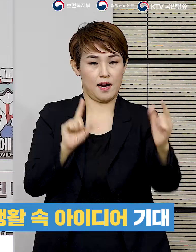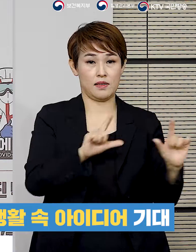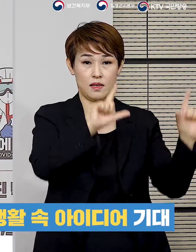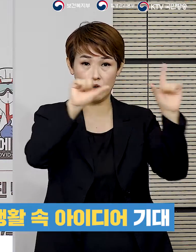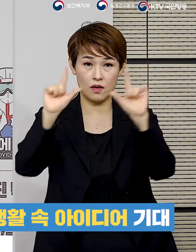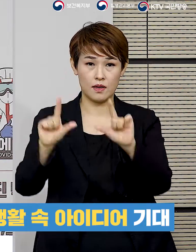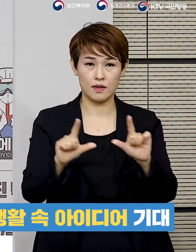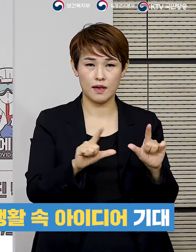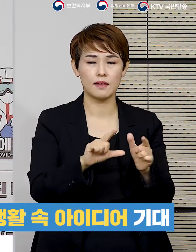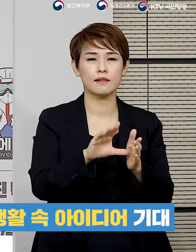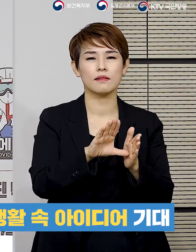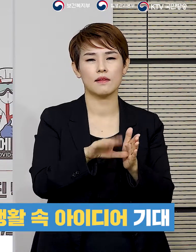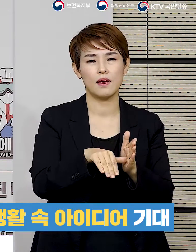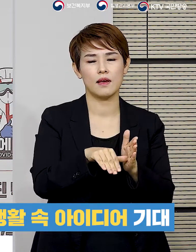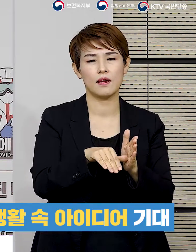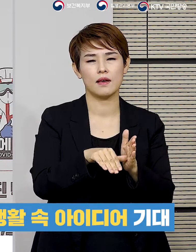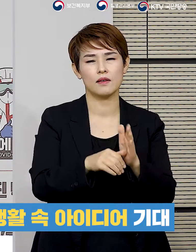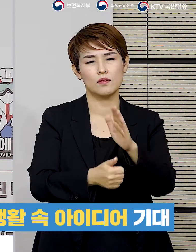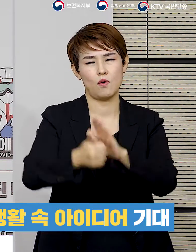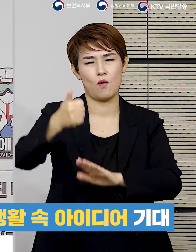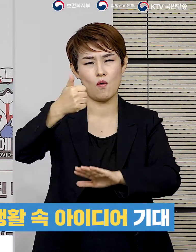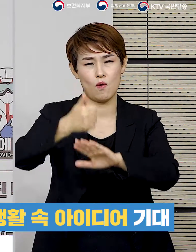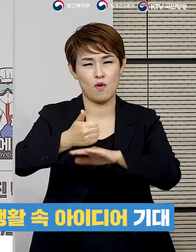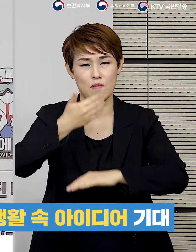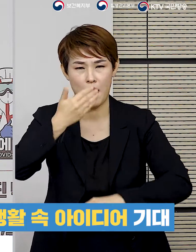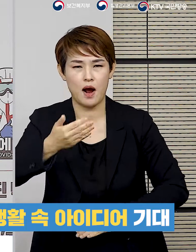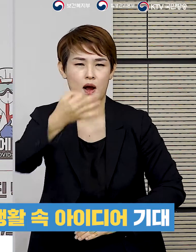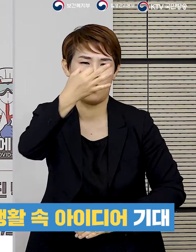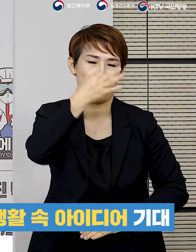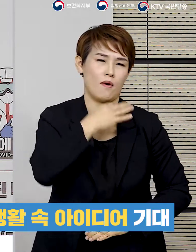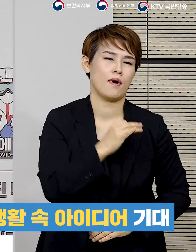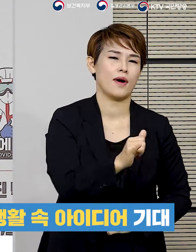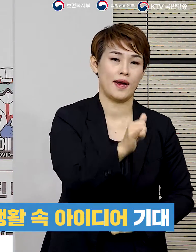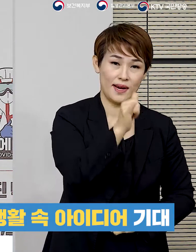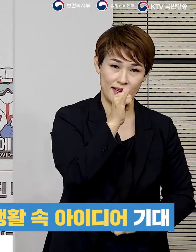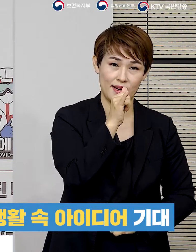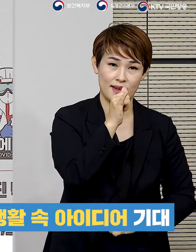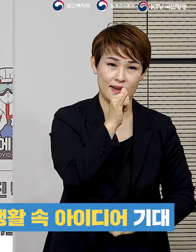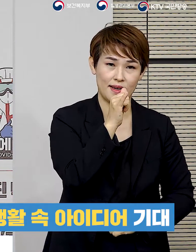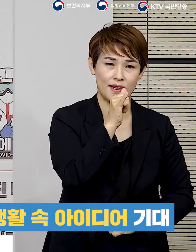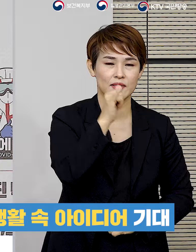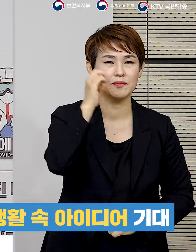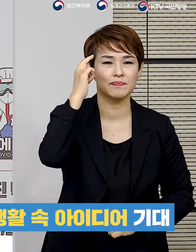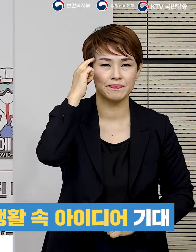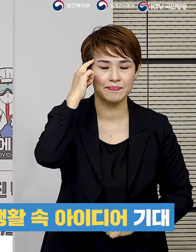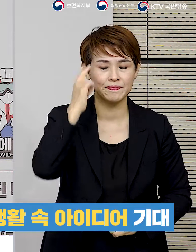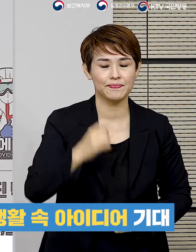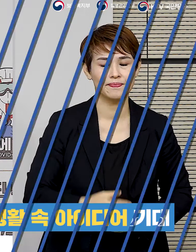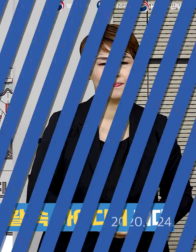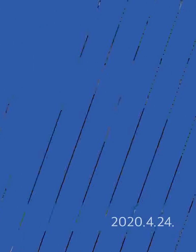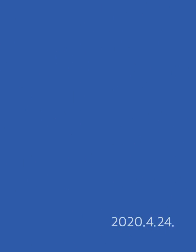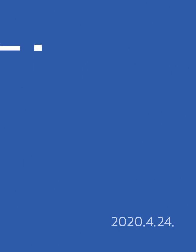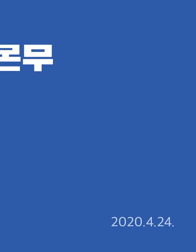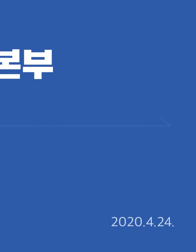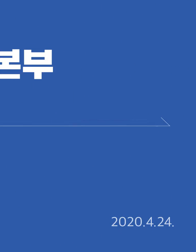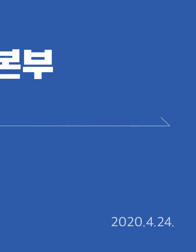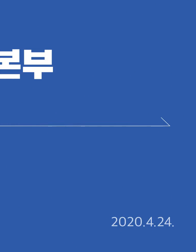속 거리두기에 있어서도 더욱 성공하고 효과를 낼 수 있는 그런 그 모형을 만들어낼 수 있으리라고